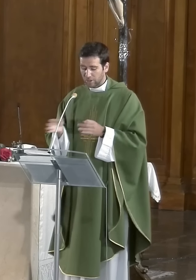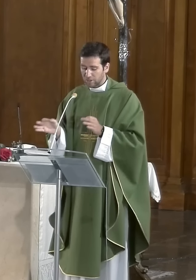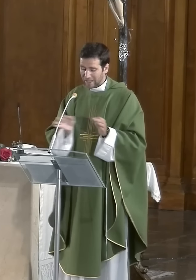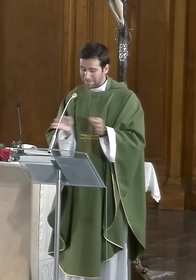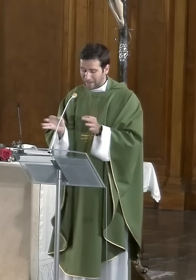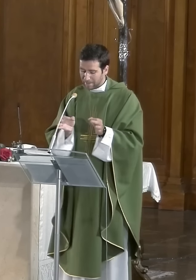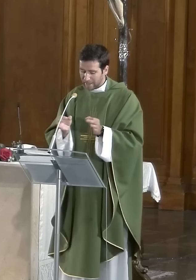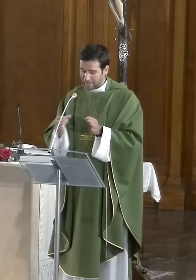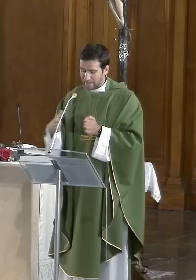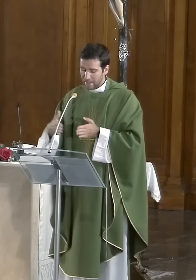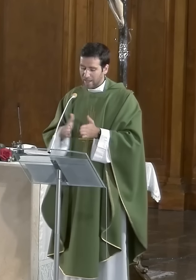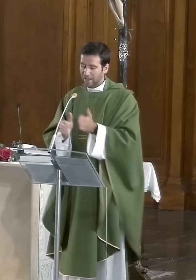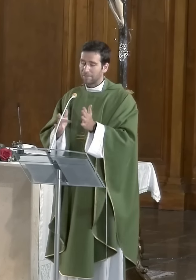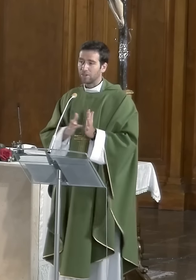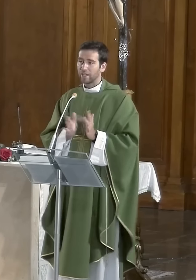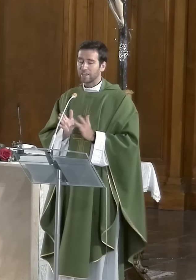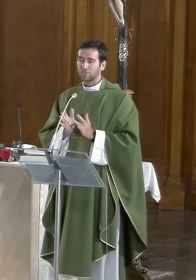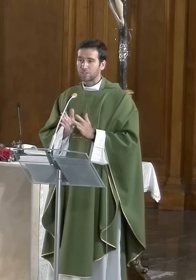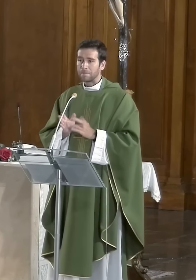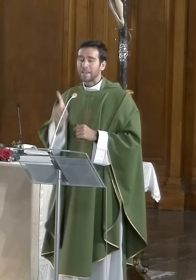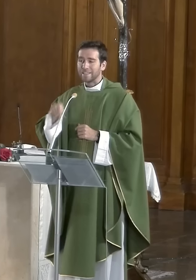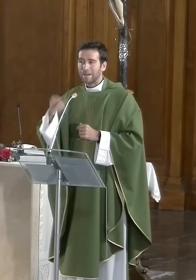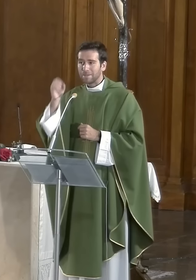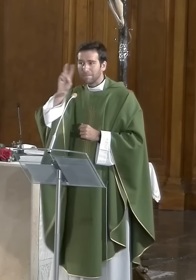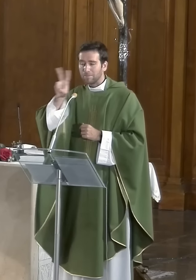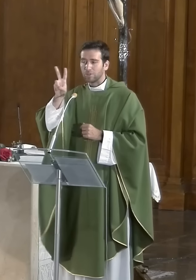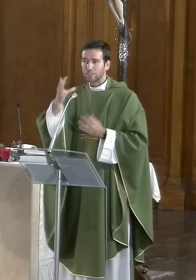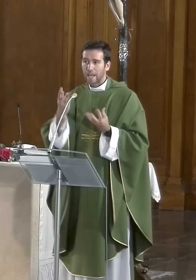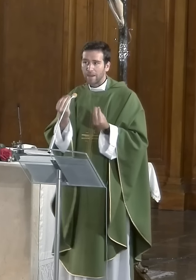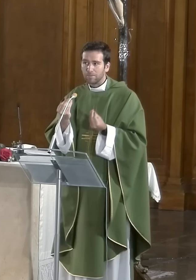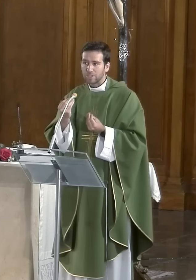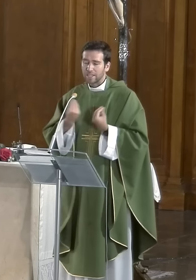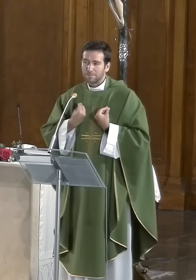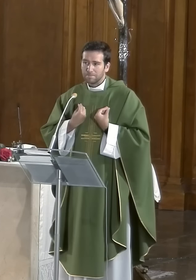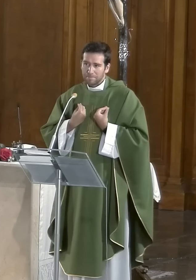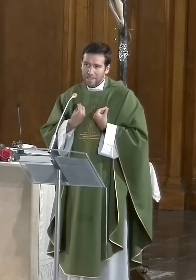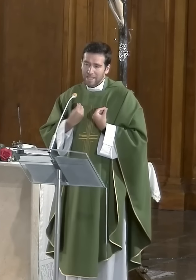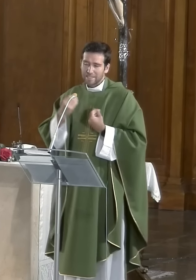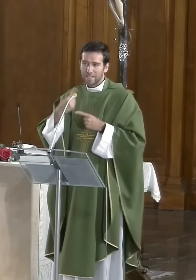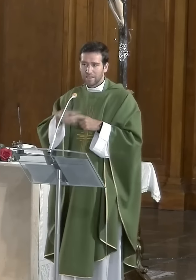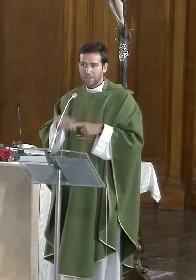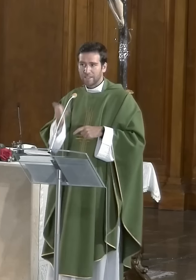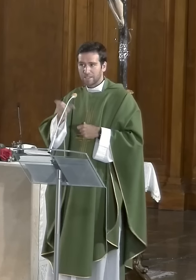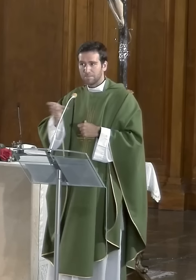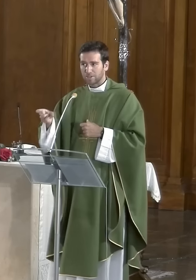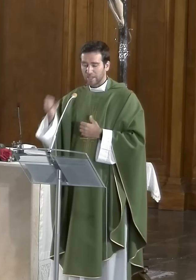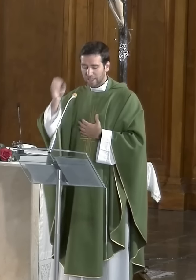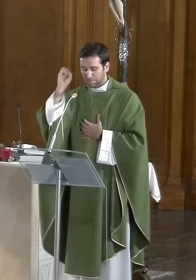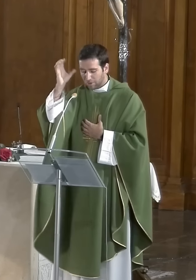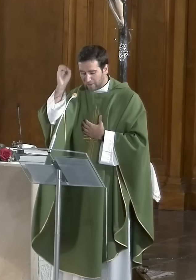que preparan el camino de Jesús. Y también vemos en muchas vidas de diferentes personajes